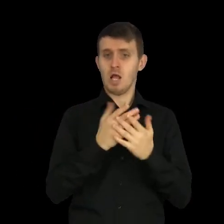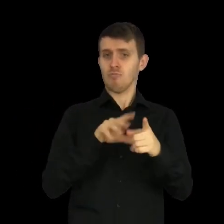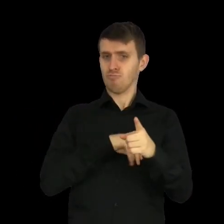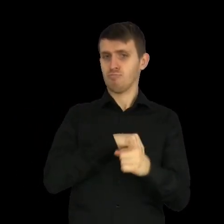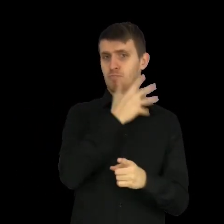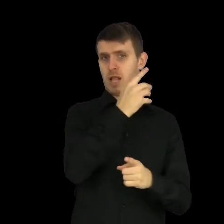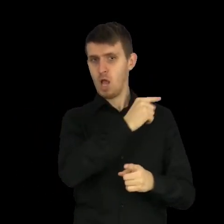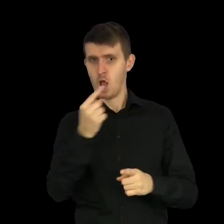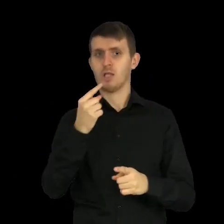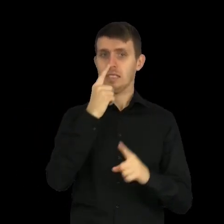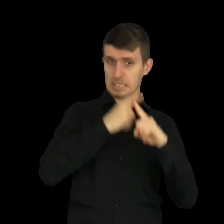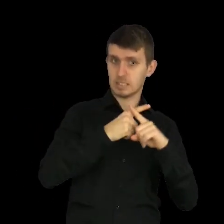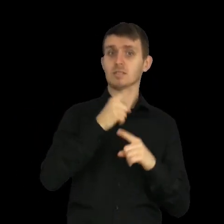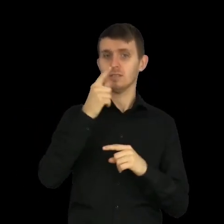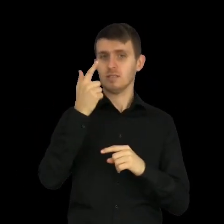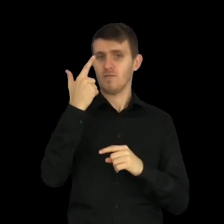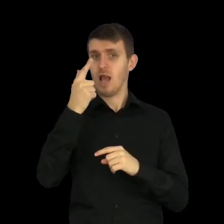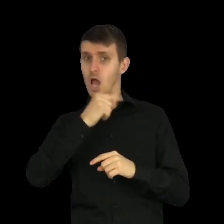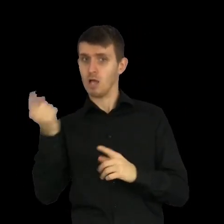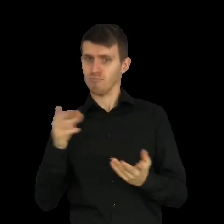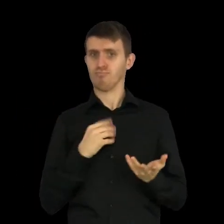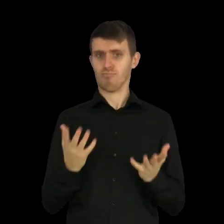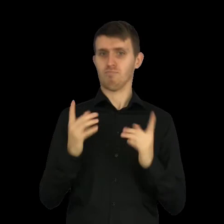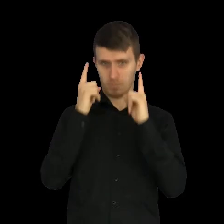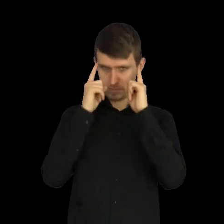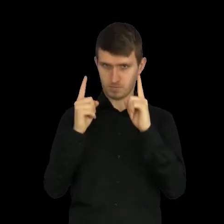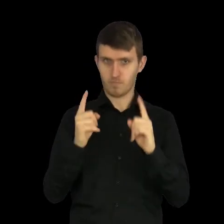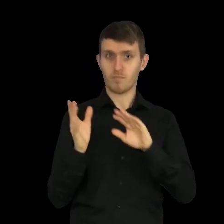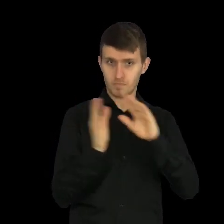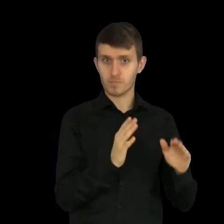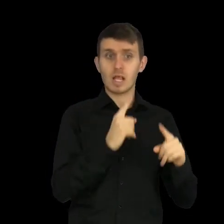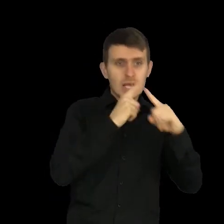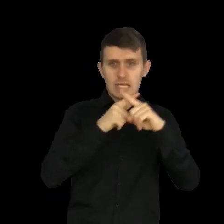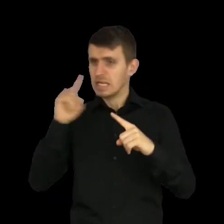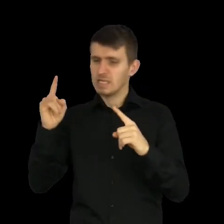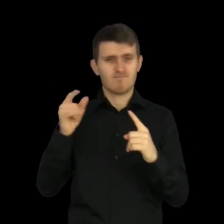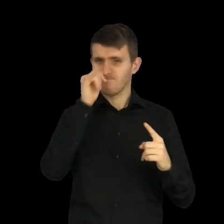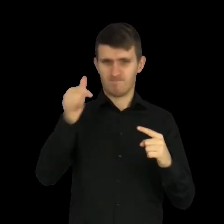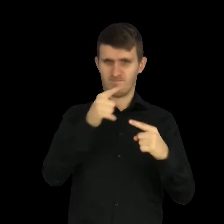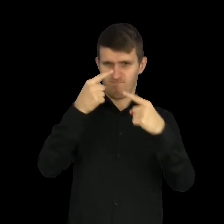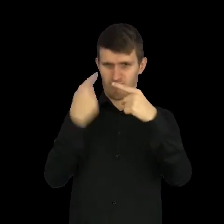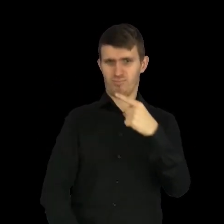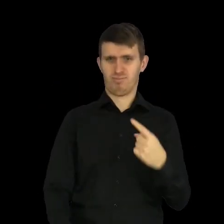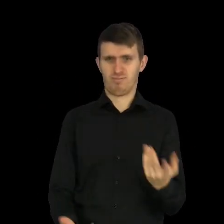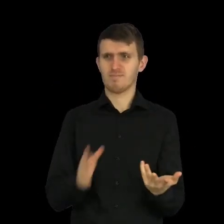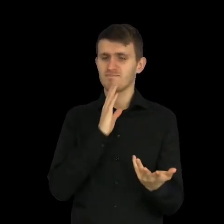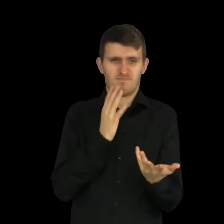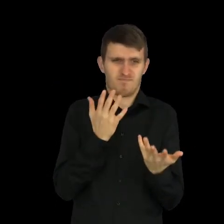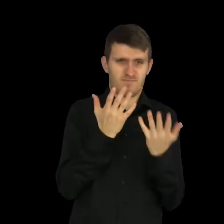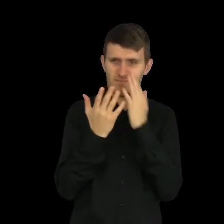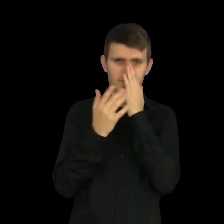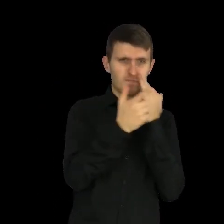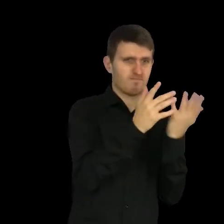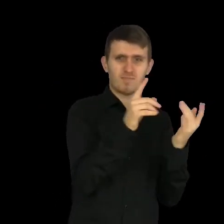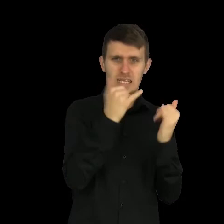odjąć dwa x od pięciu x. Nie da się połączyć x z y, w każdym razie nie tak łatwo, bo nie